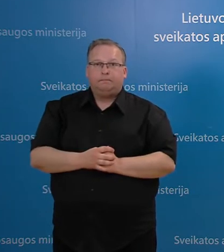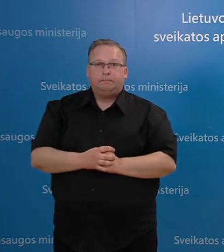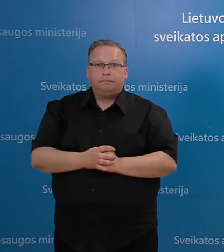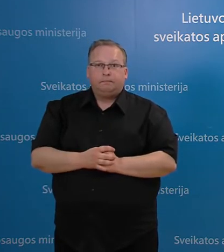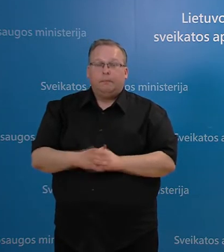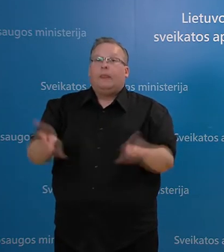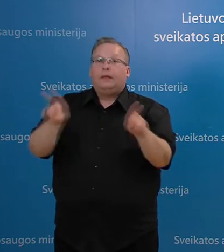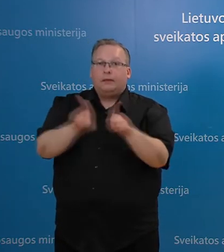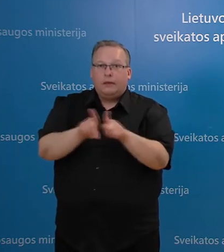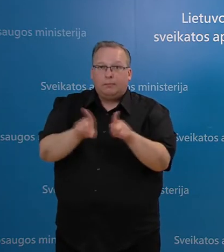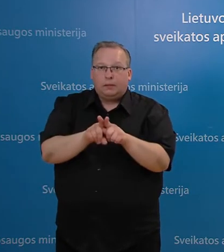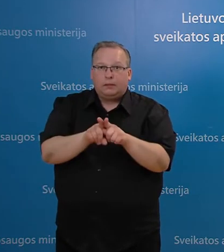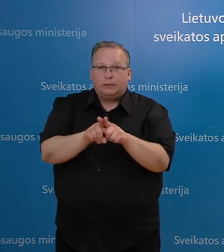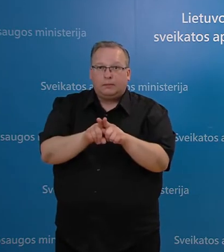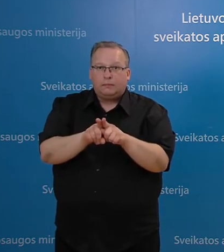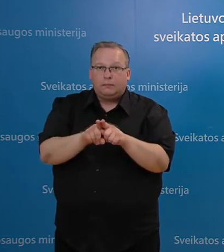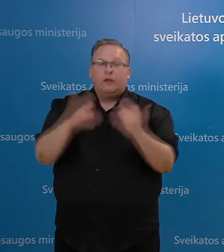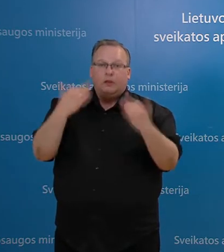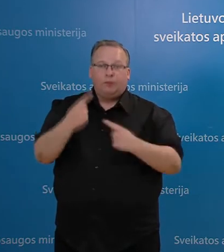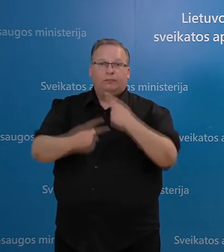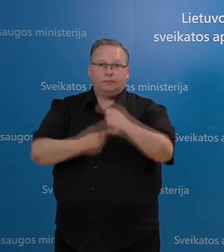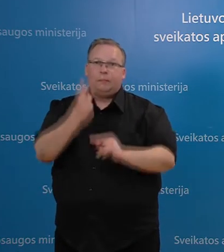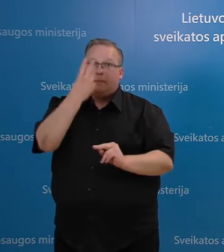Taip pat tradiciškai jau pirmadienį